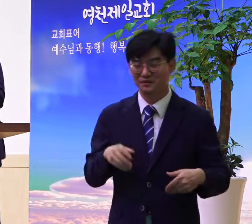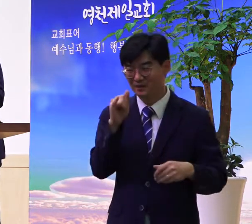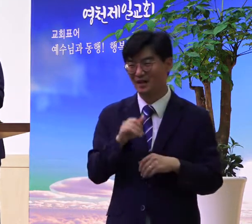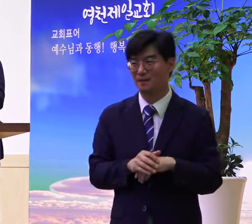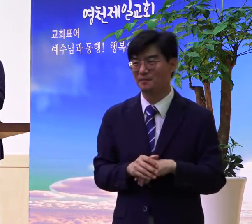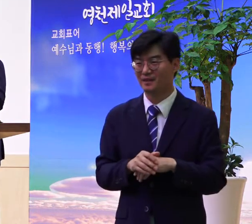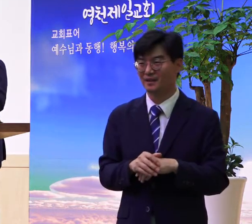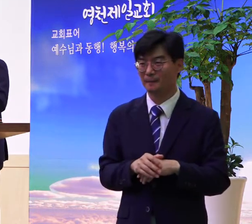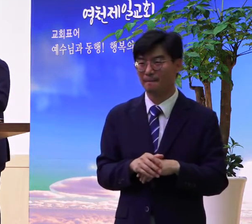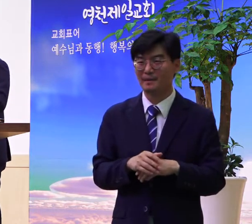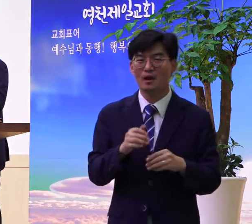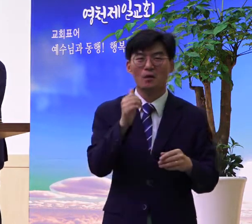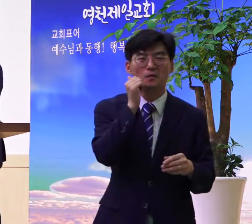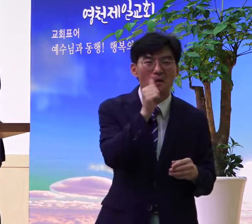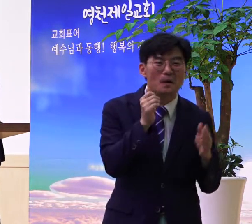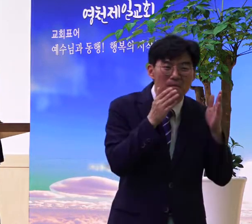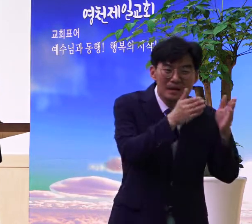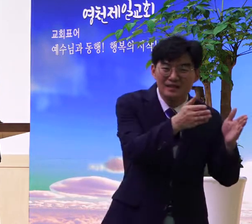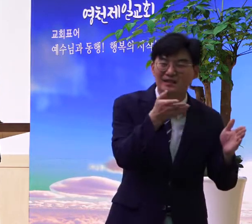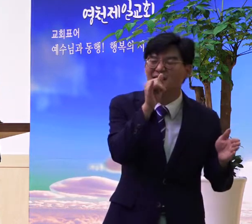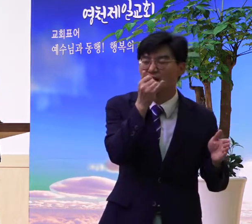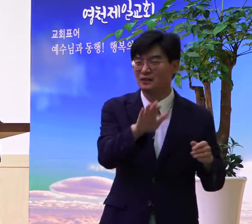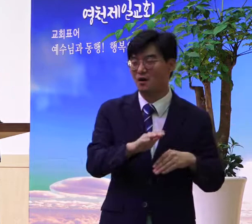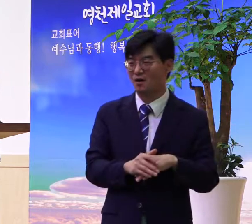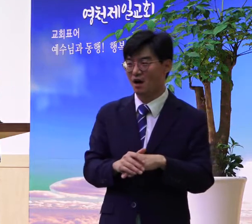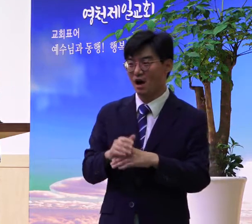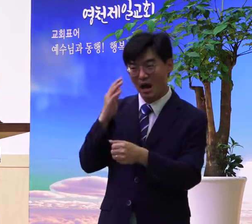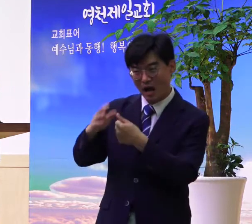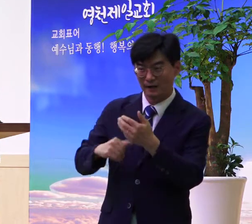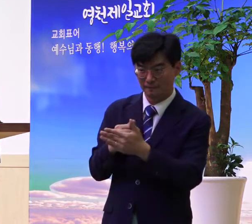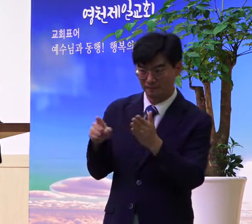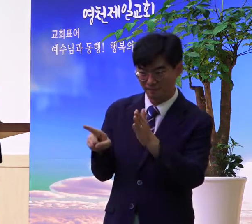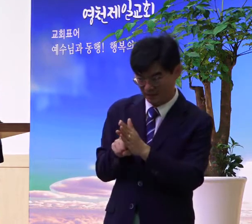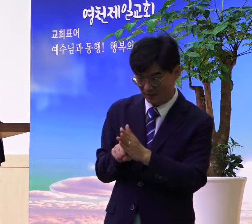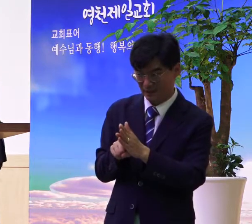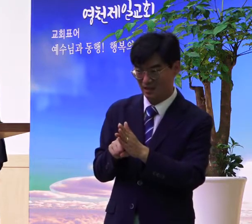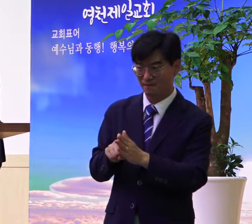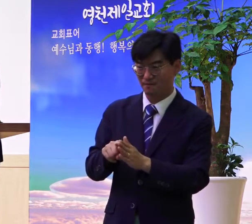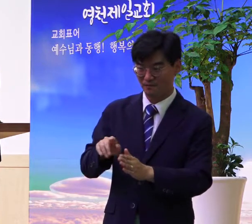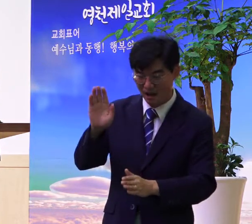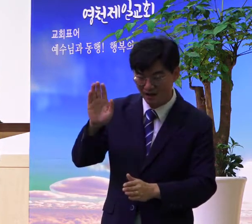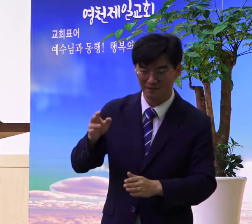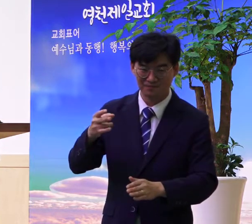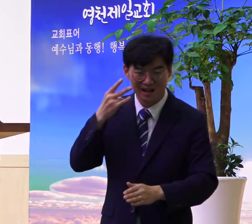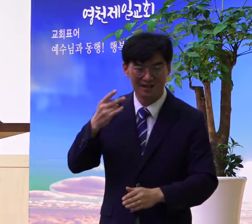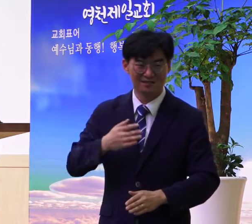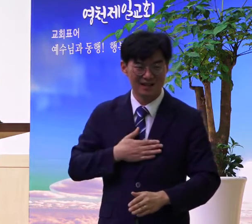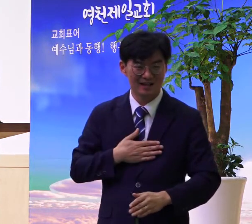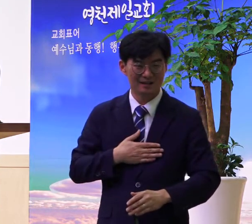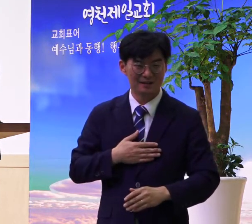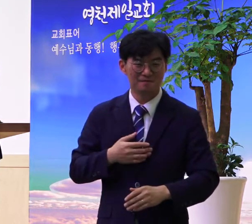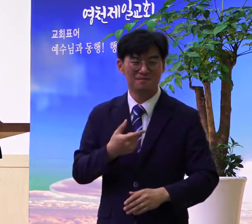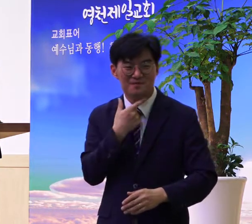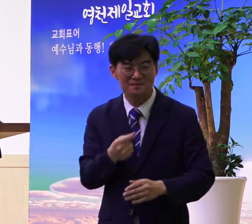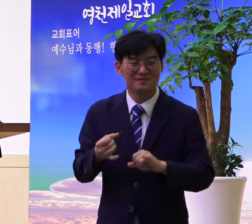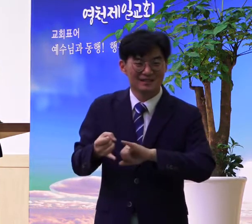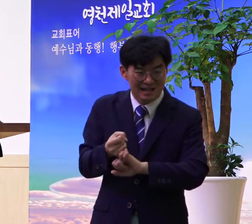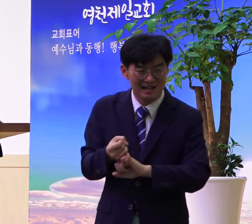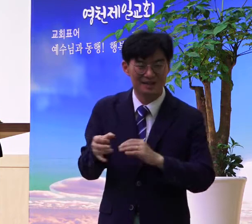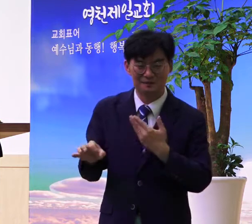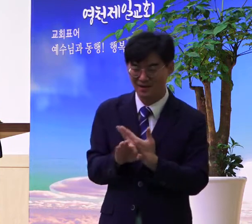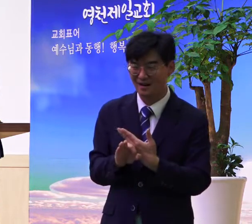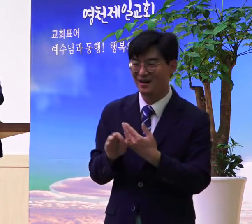열정의 방향이 다르고 그 내용이 다릅니다. 하나님 나라를 바라보고 걸어가는 우리 열정이 이것보다 더해야 되지